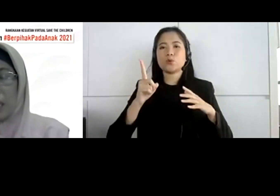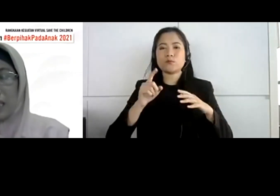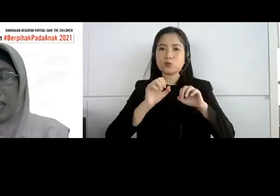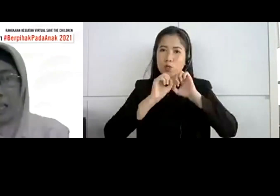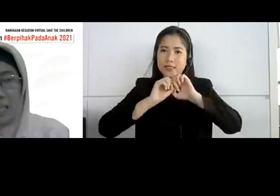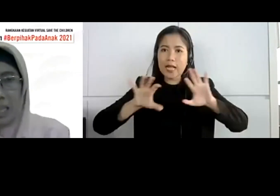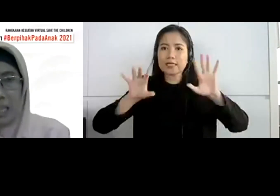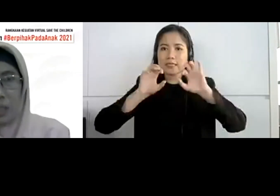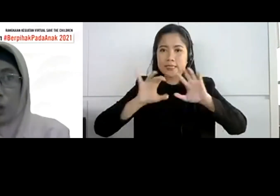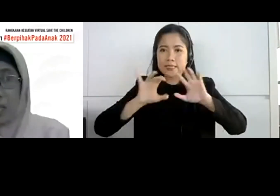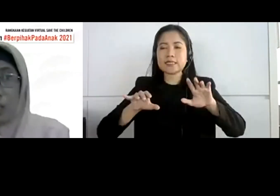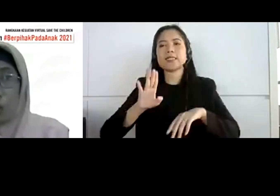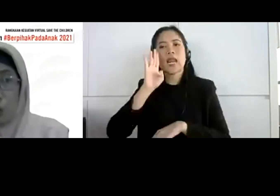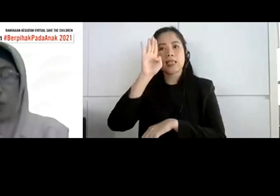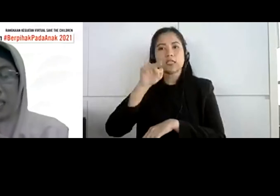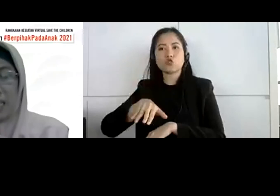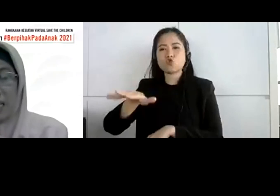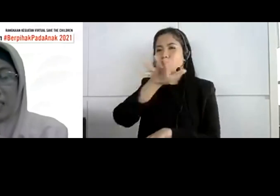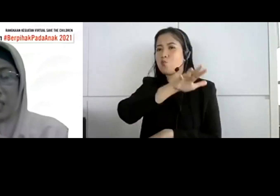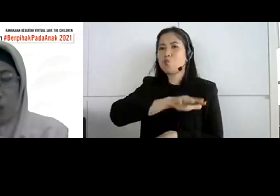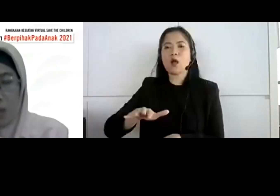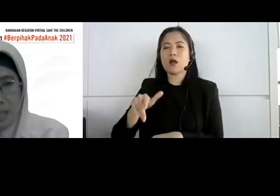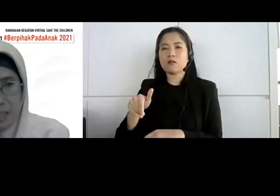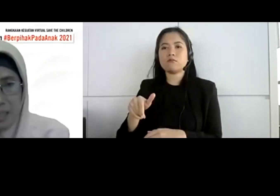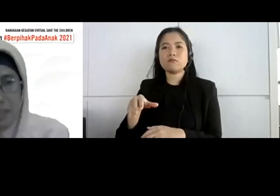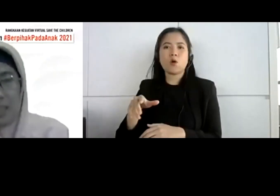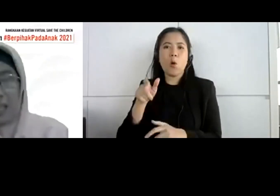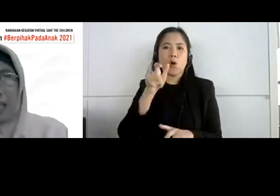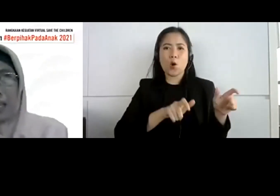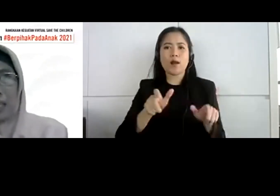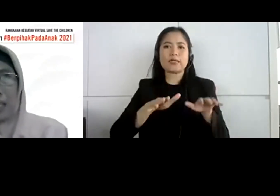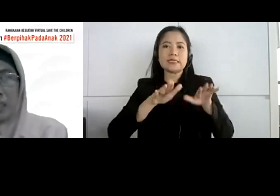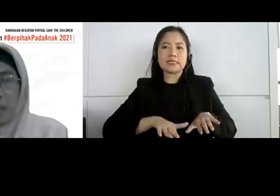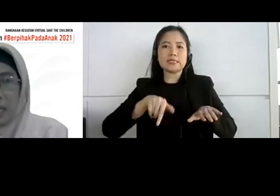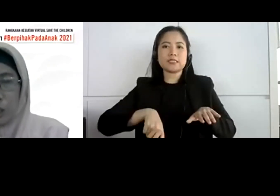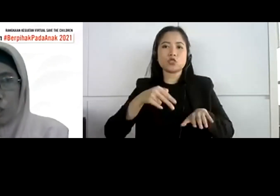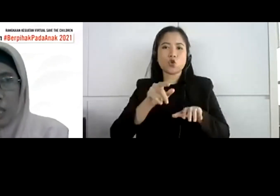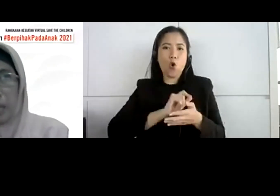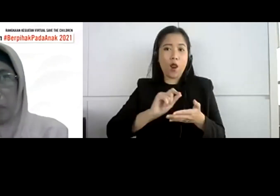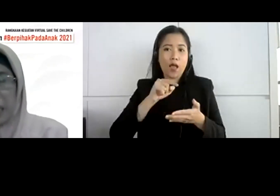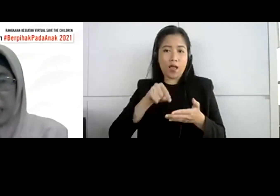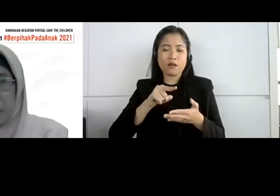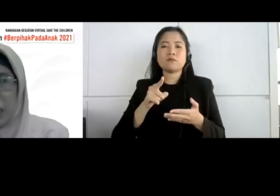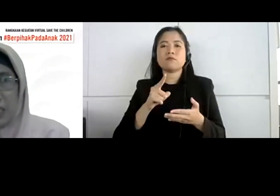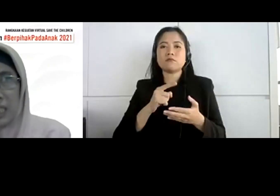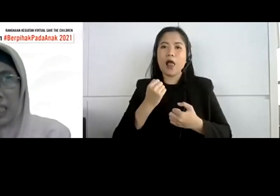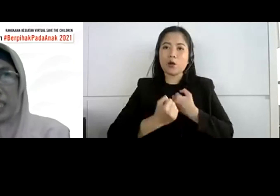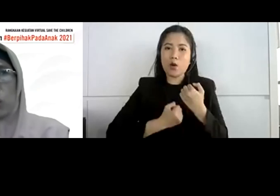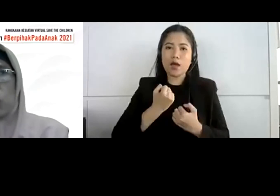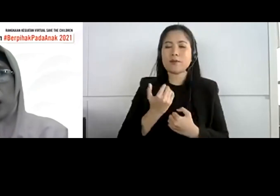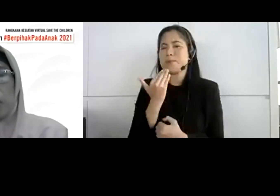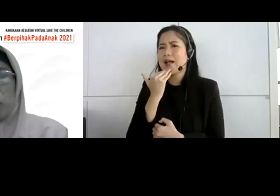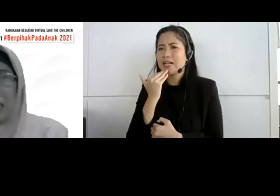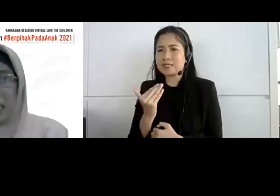untuk kita laksanakan oleh seluruh warga sekolah. Terima kasih juga kepada Save the Children